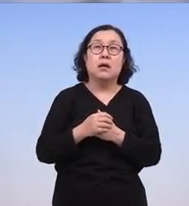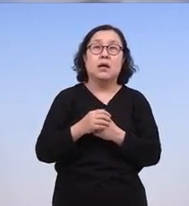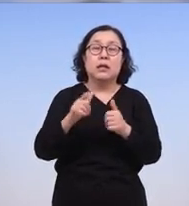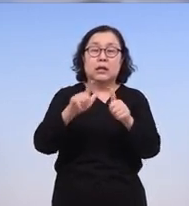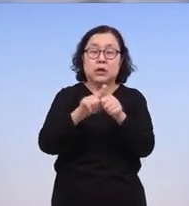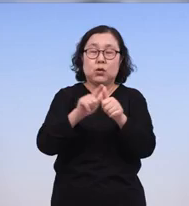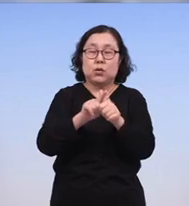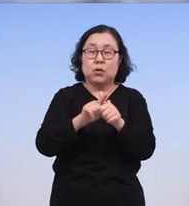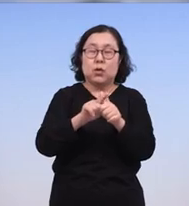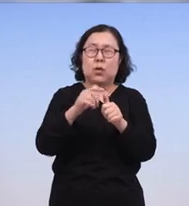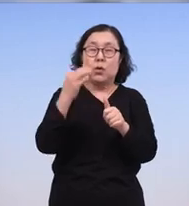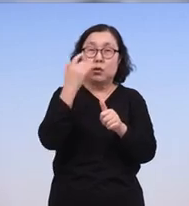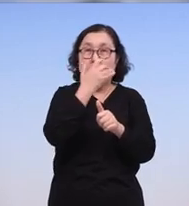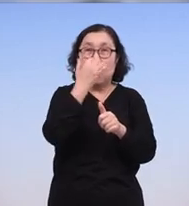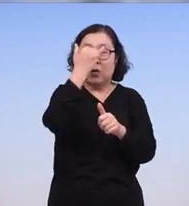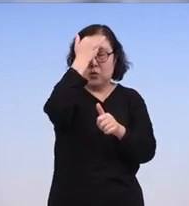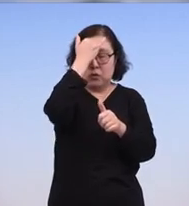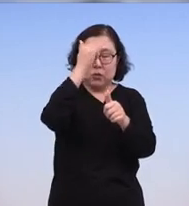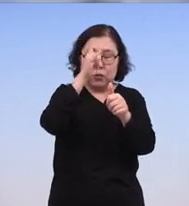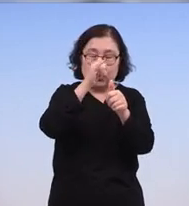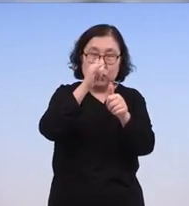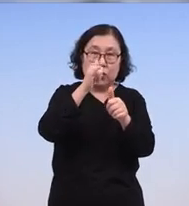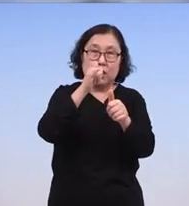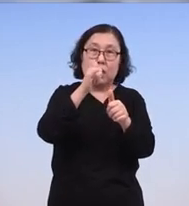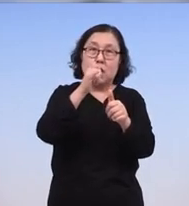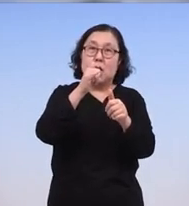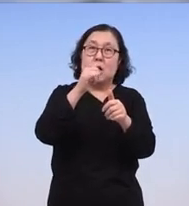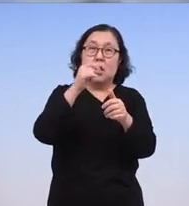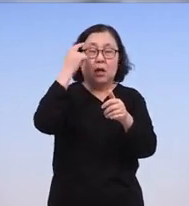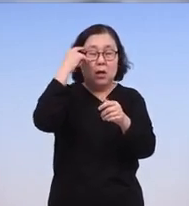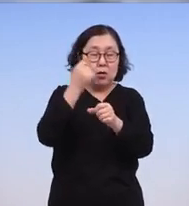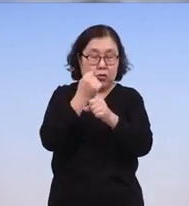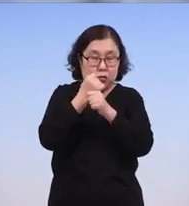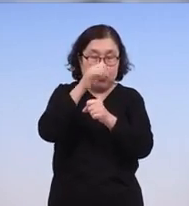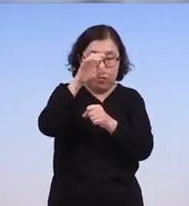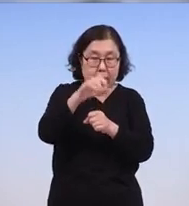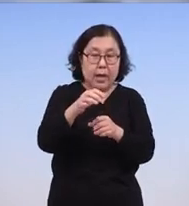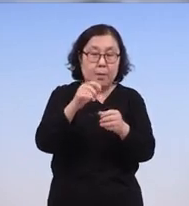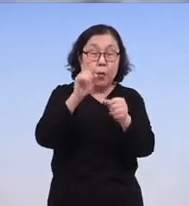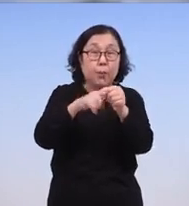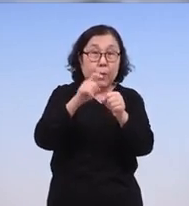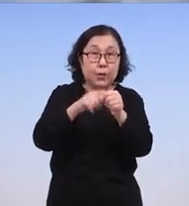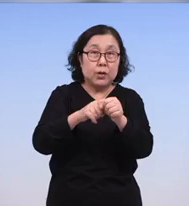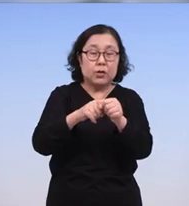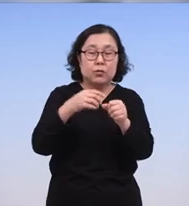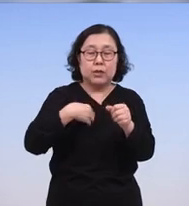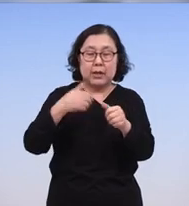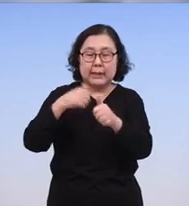성윤리 연구소의 목표는 오늘 설교에 있는 이 포인트입니다. 우리 다음 세대 자녀들에게